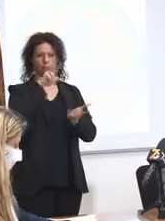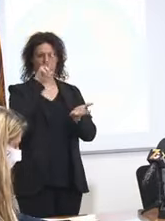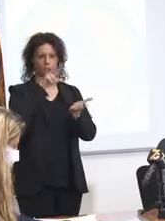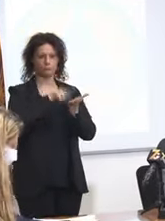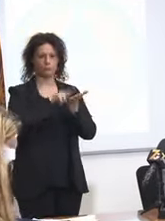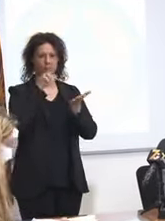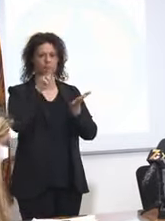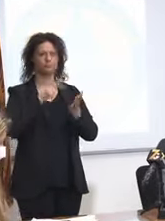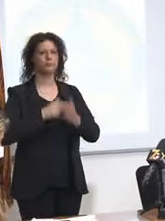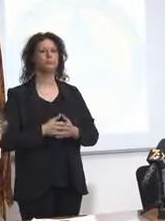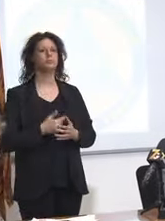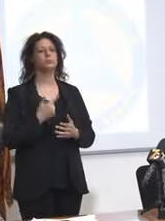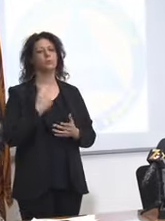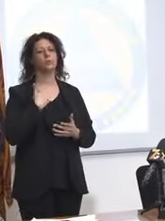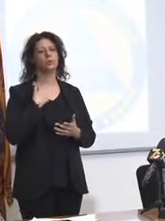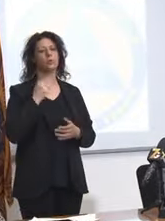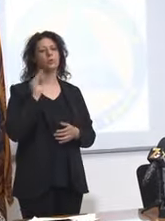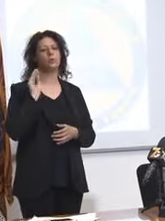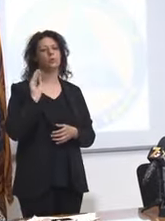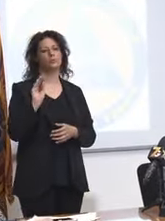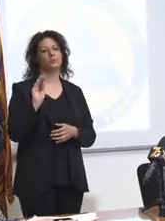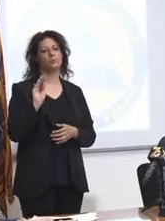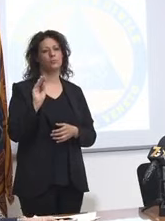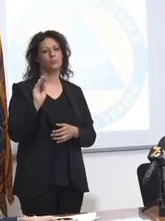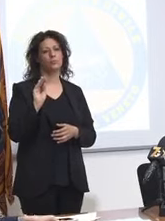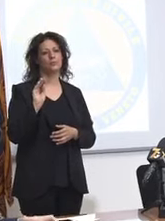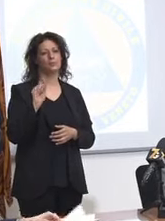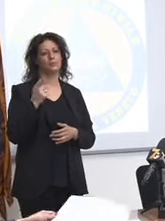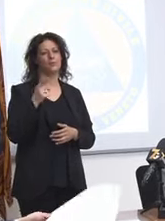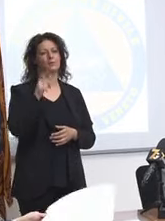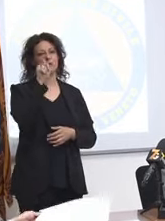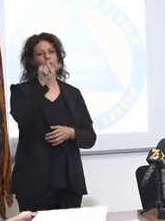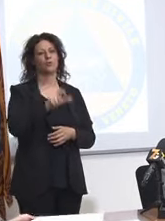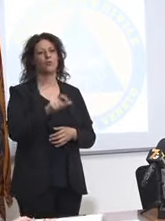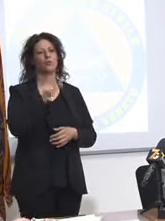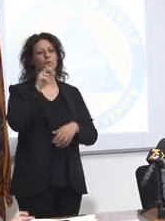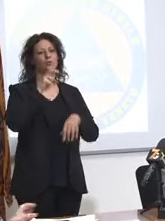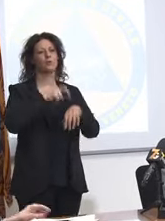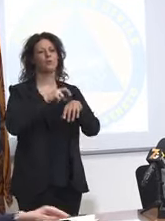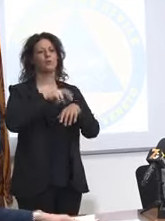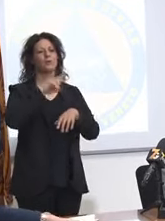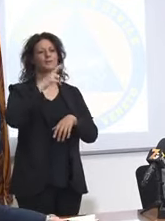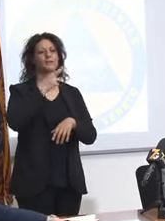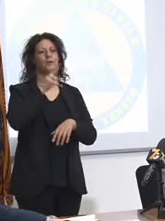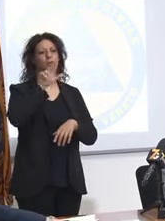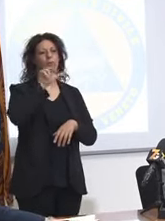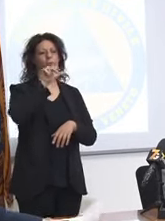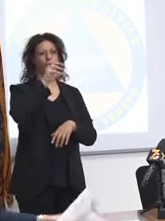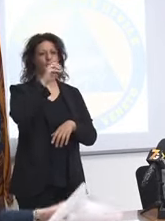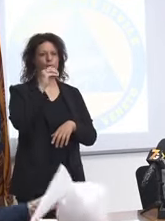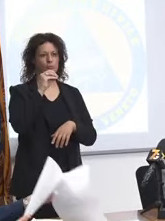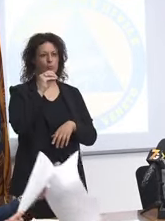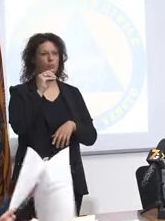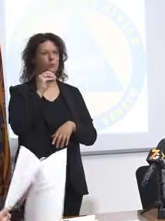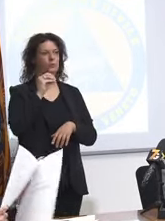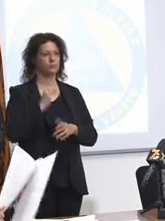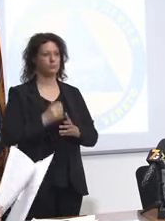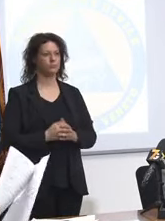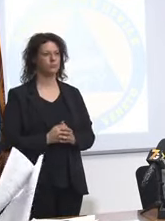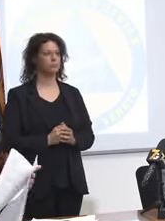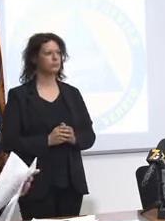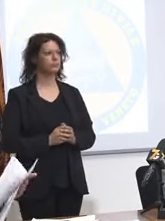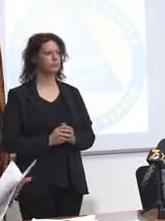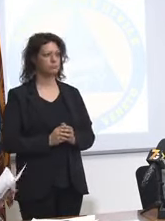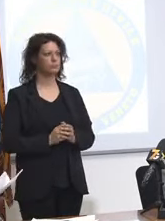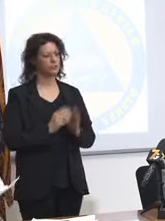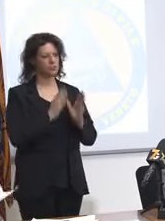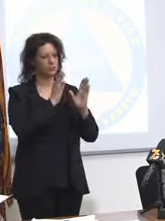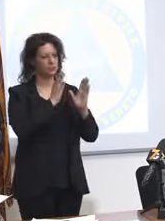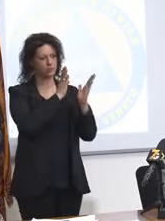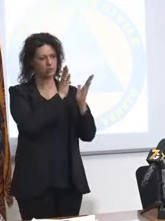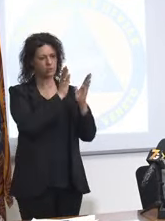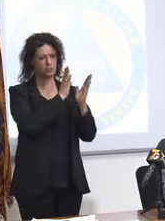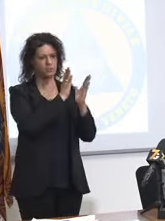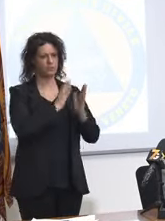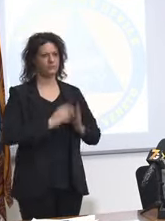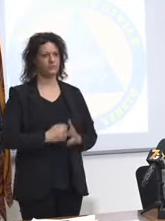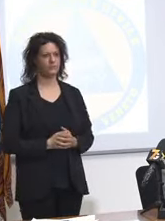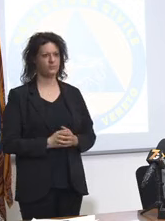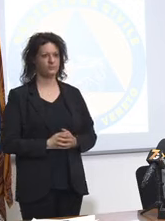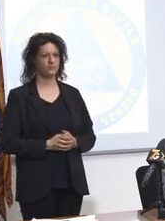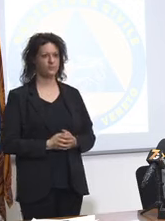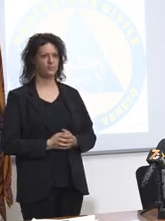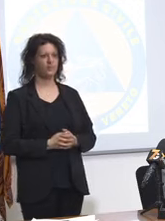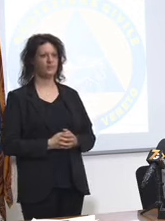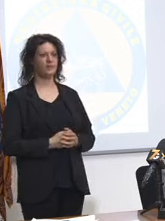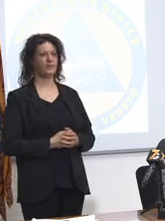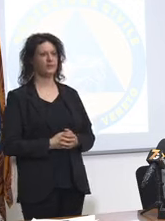ho chiesto disponibilità alla dottoressa Russo che è qui tutti i giorni. No, scusa, la luce va bene,